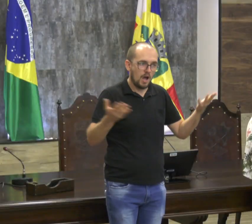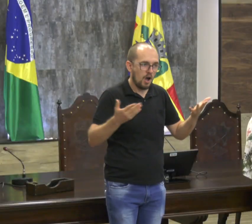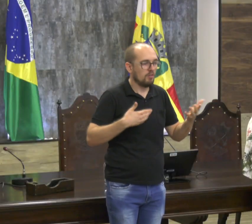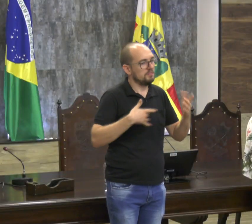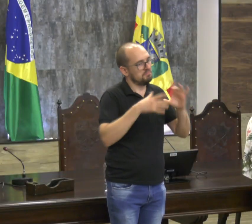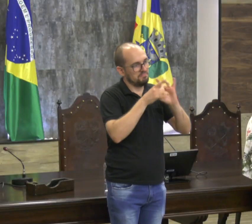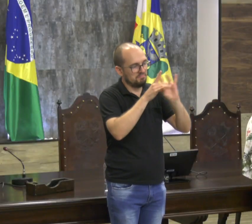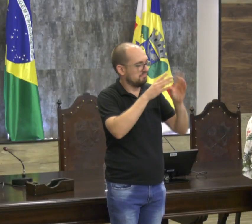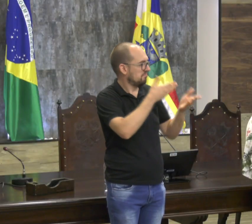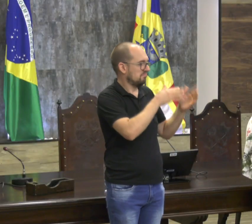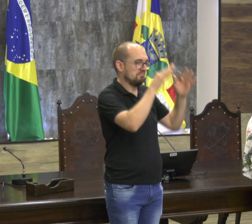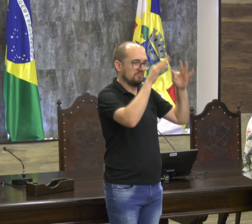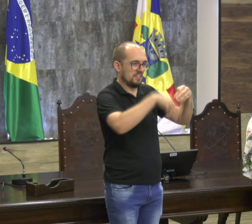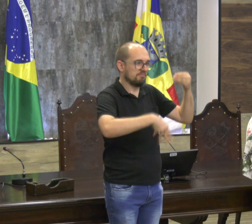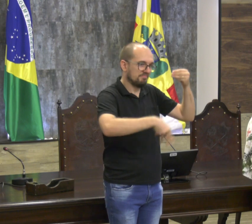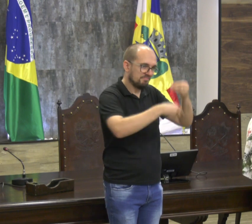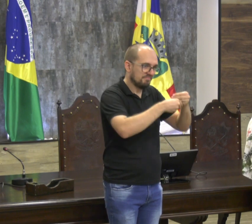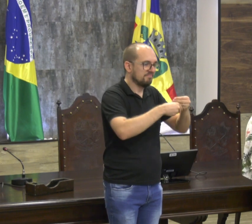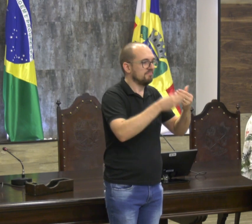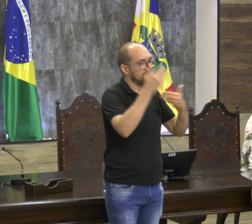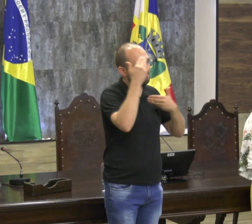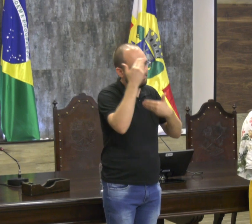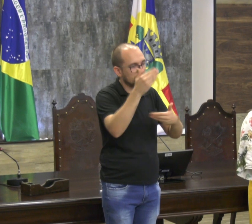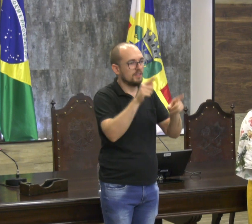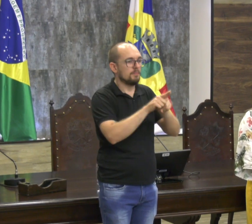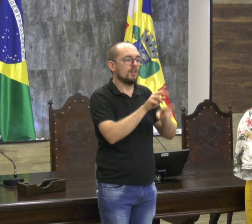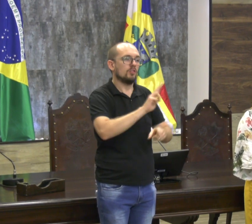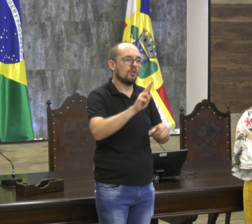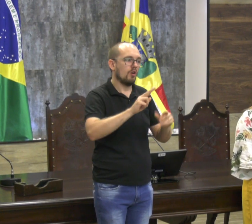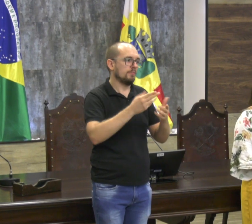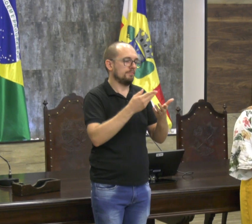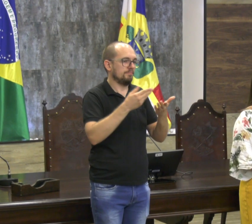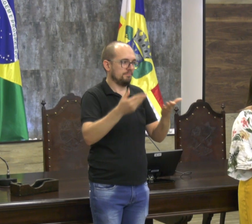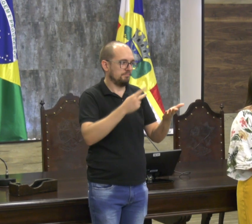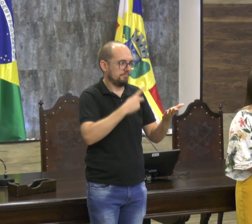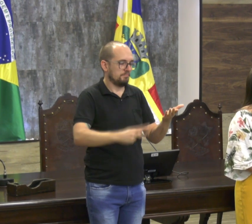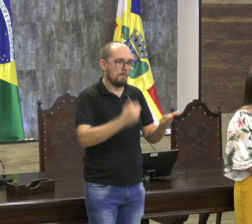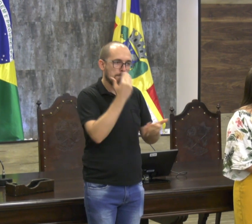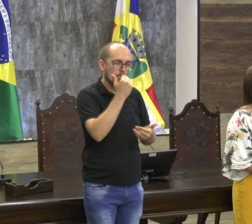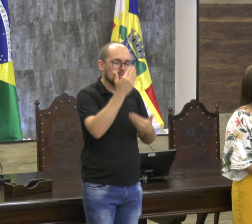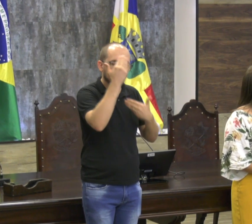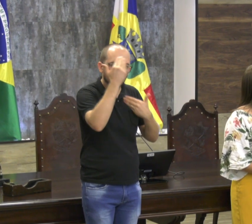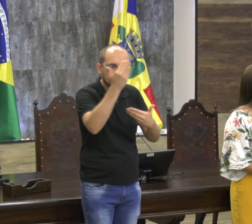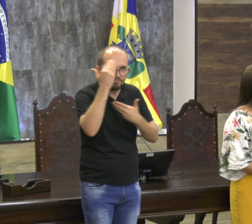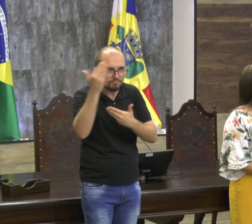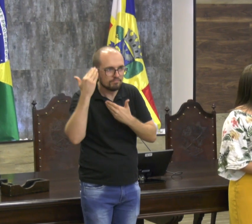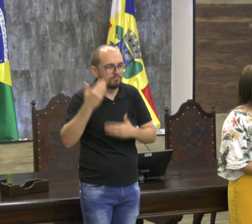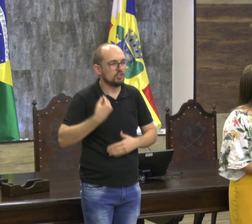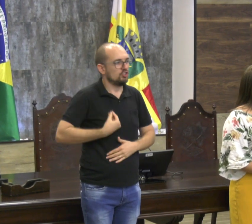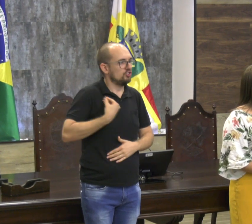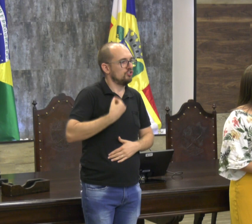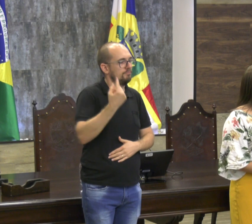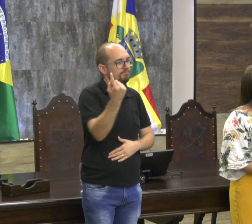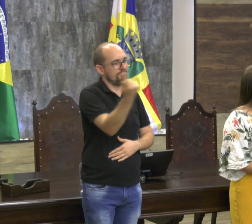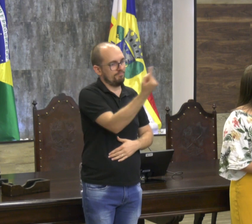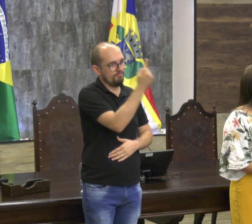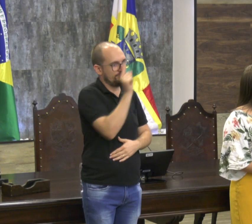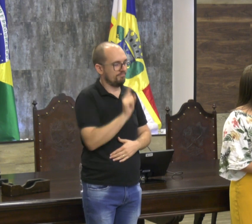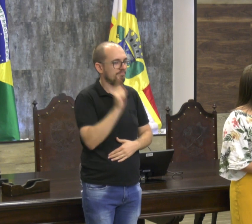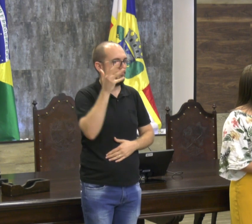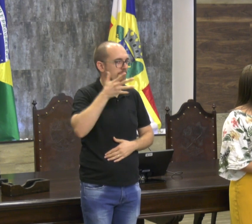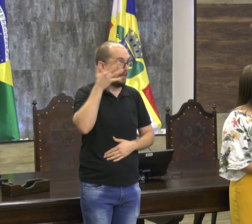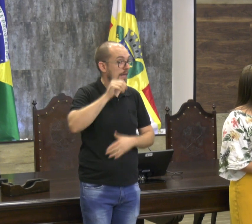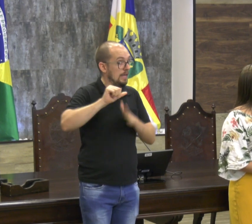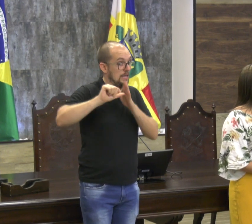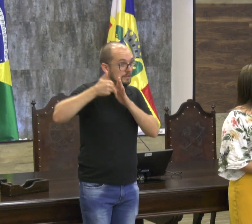sua presença. Em nome do presidente da Câmara, o vereador José Carlos Burgo, a gente agradece a sua disponibilidade. Essa é a